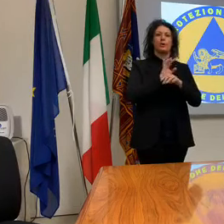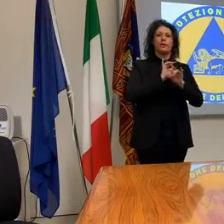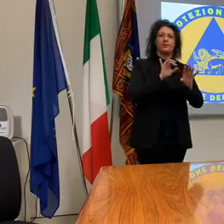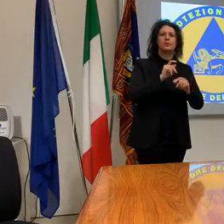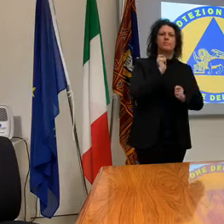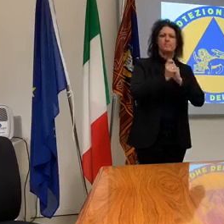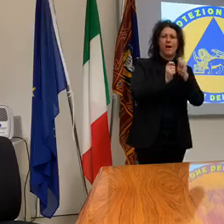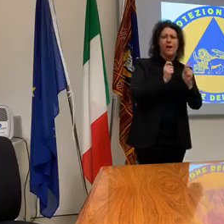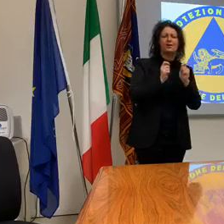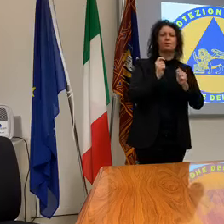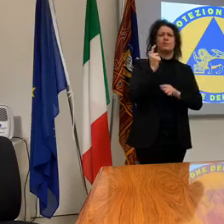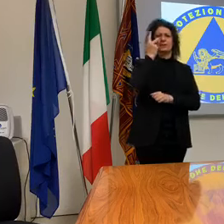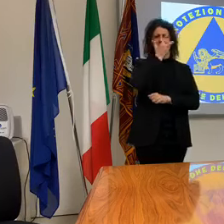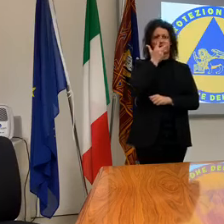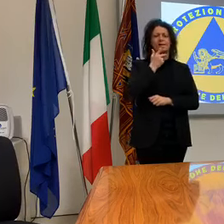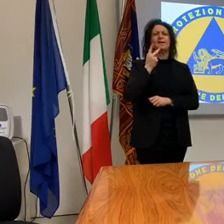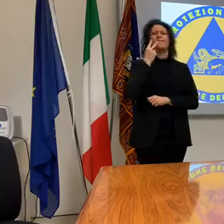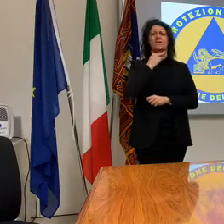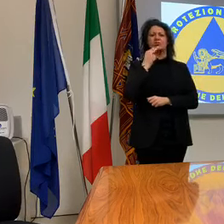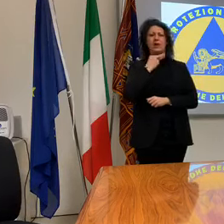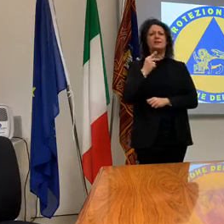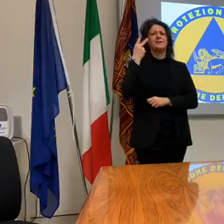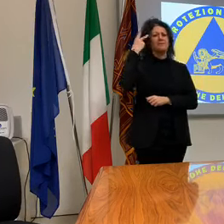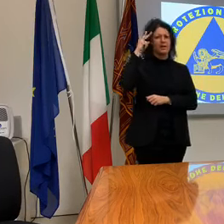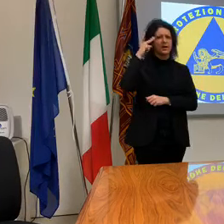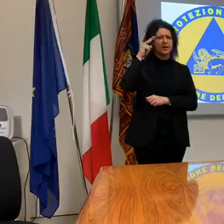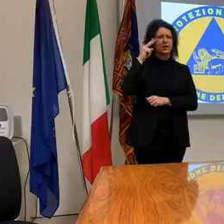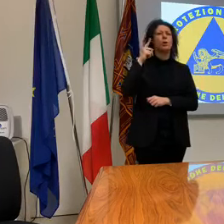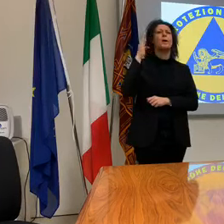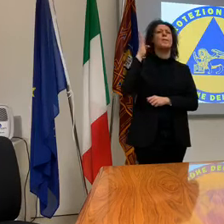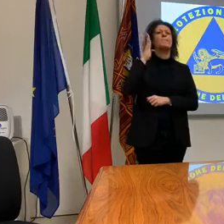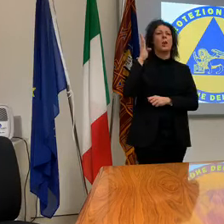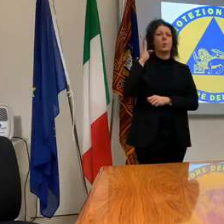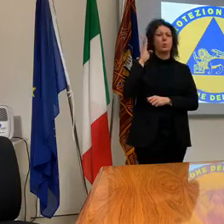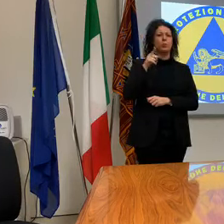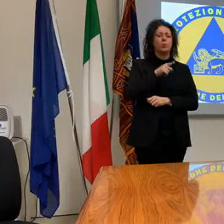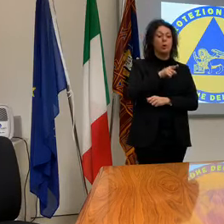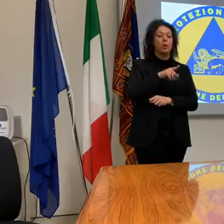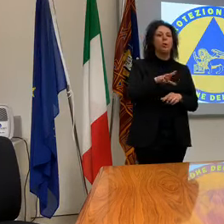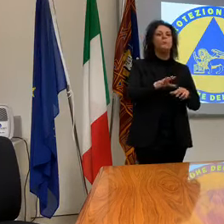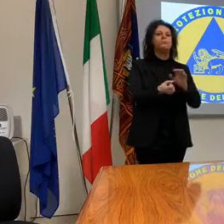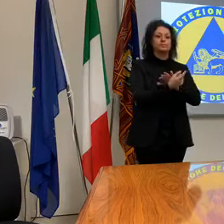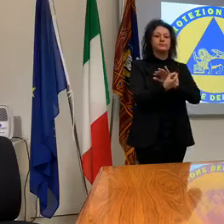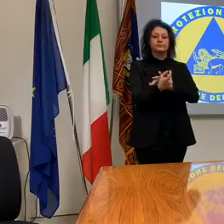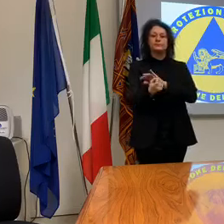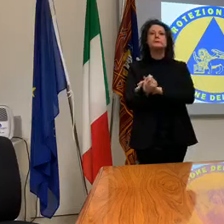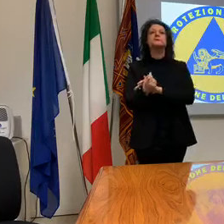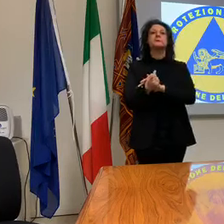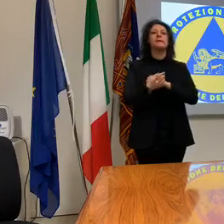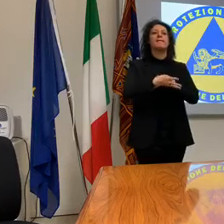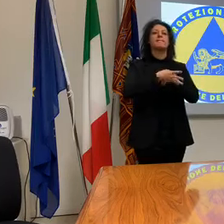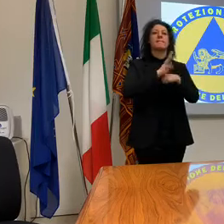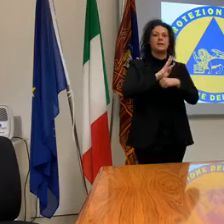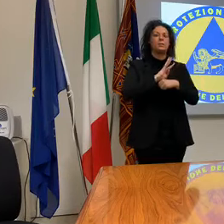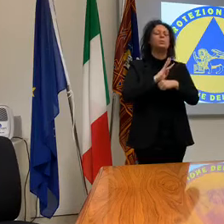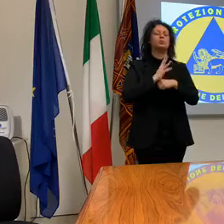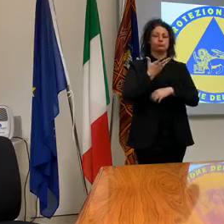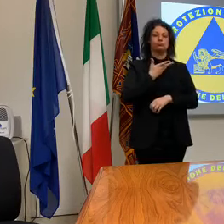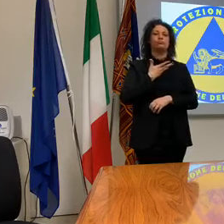nel Vicentino, qualcosa anche nel Veronese e nel Bellunese, quindi diciamo che il virus è entrato in più